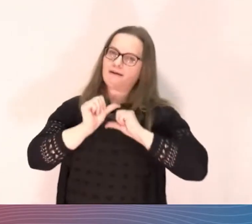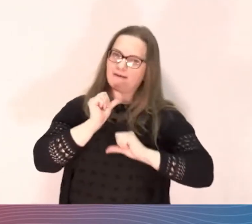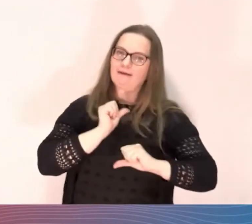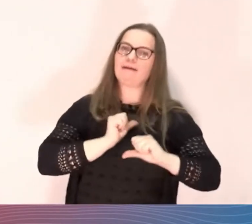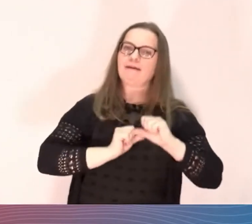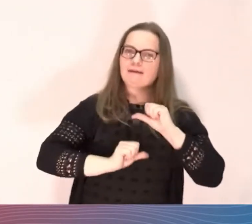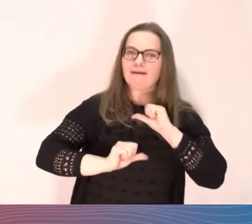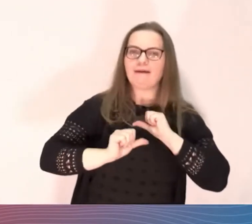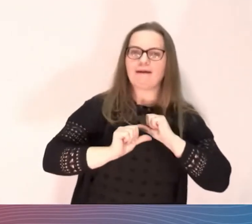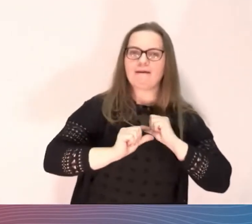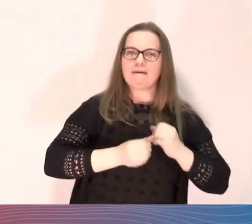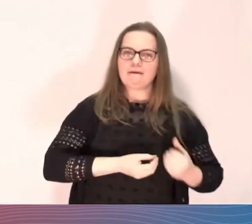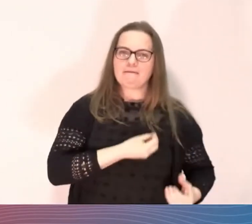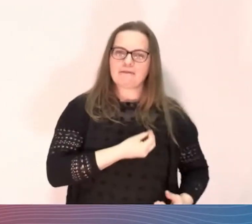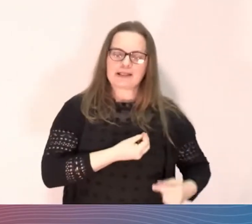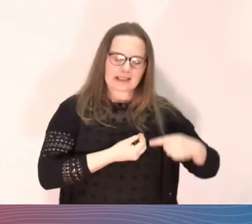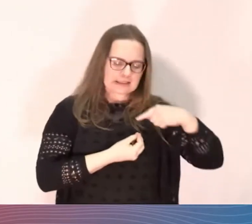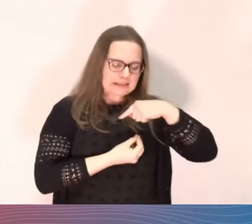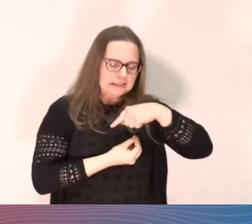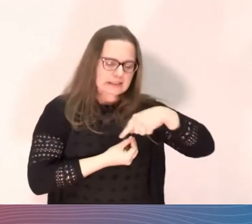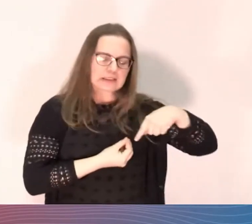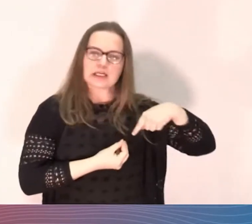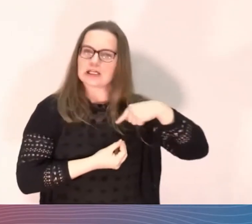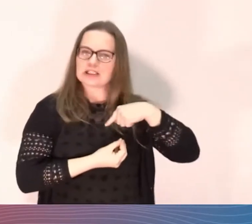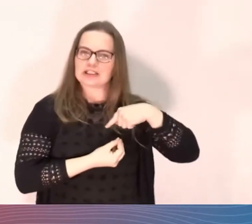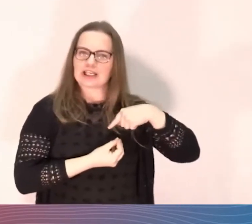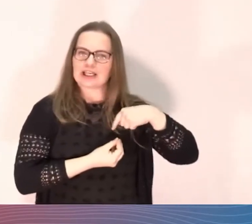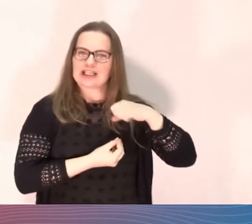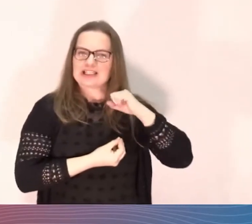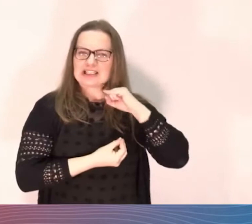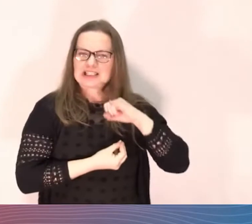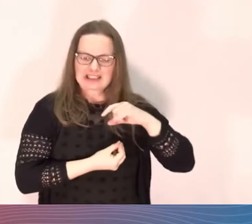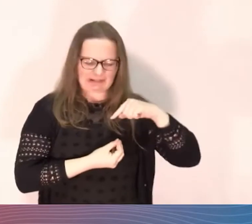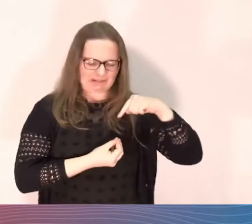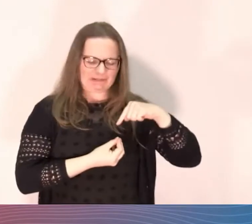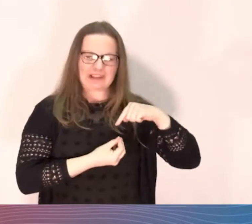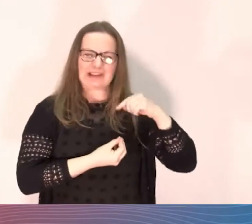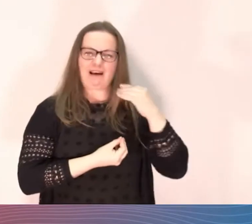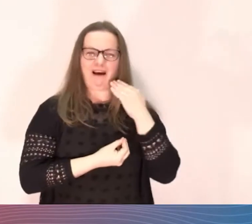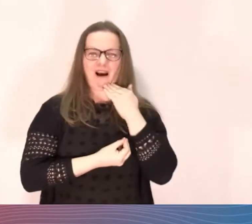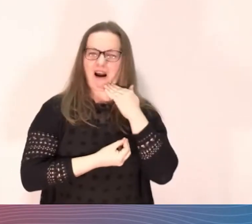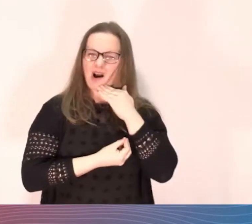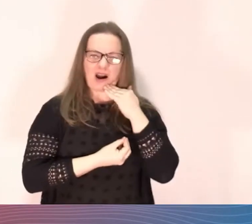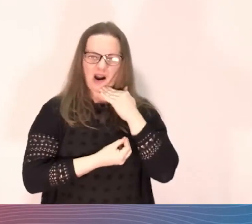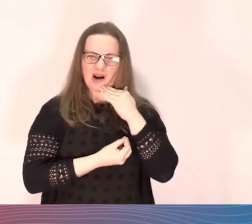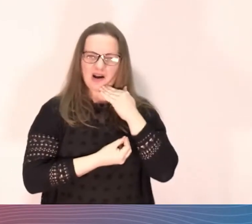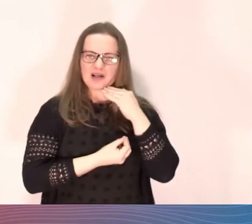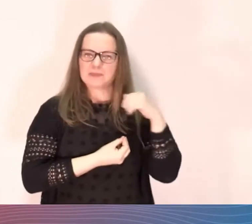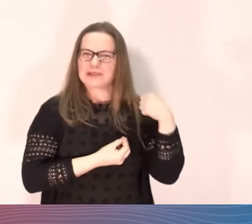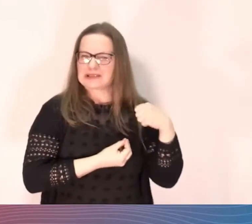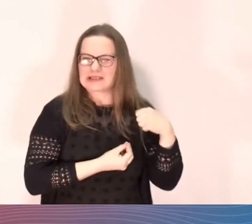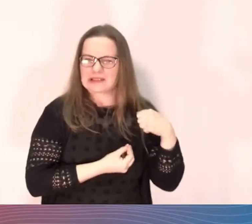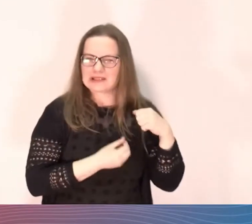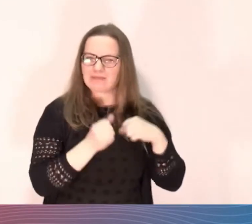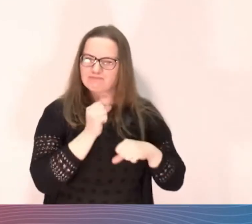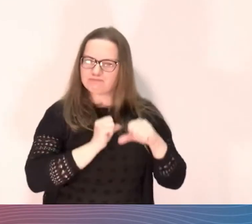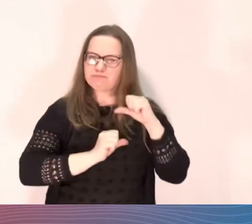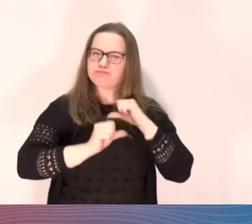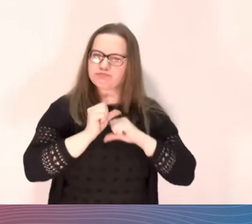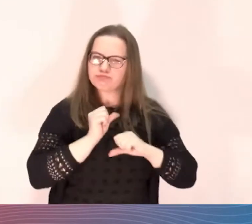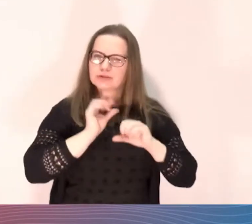A natureza cheia de defeitos, ele vai remover de nós, ele vai colocar em nós uma natureza